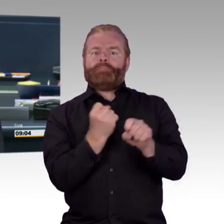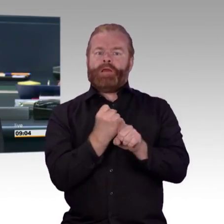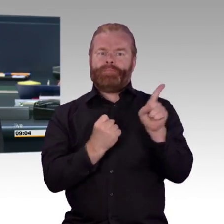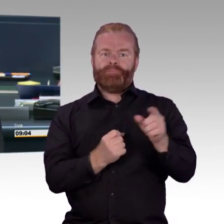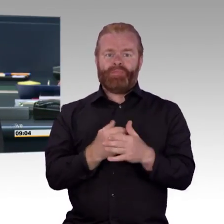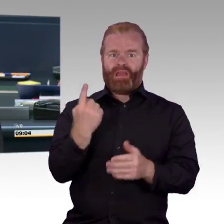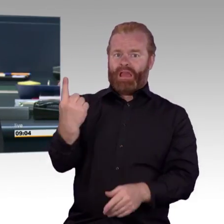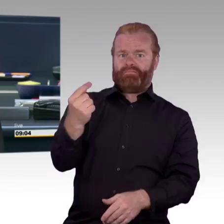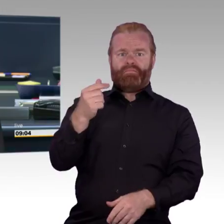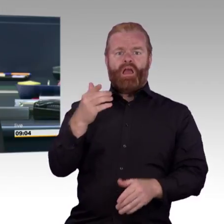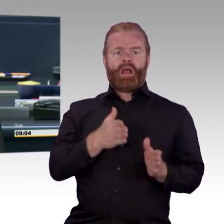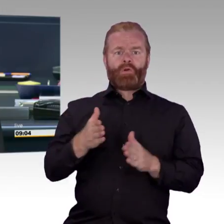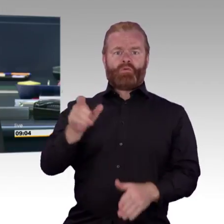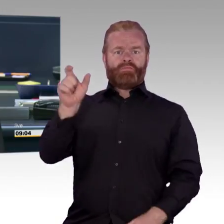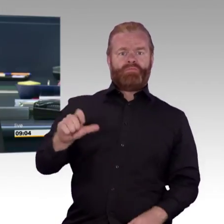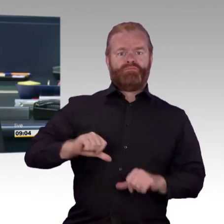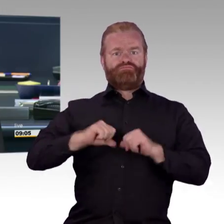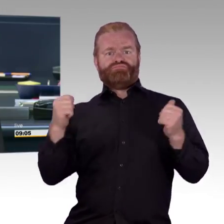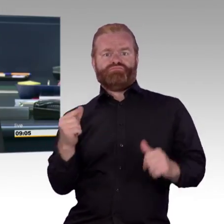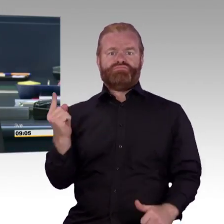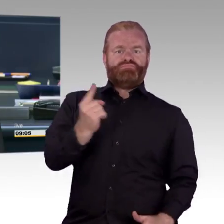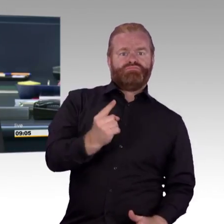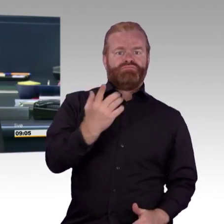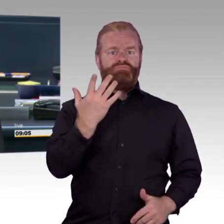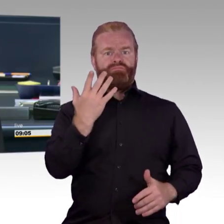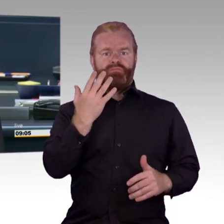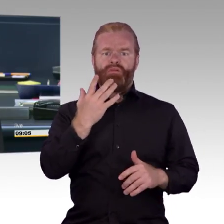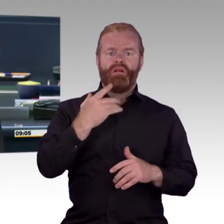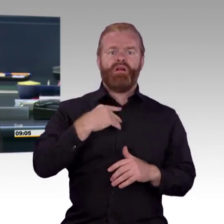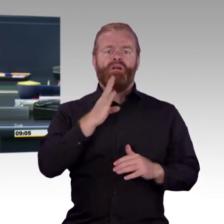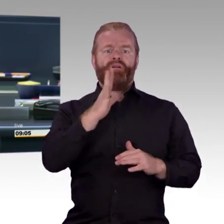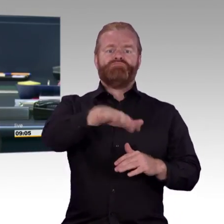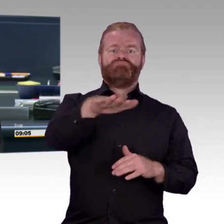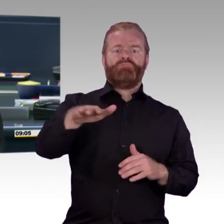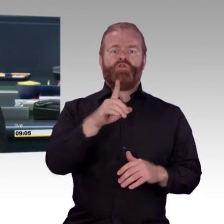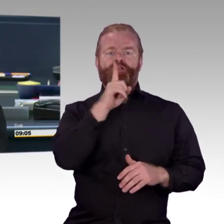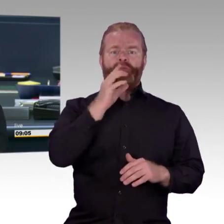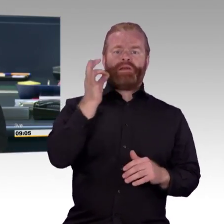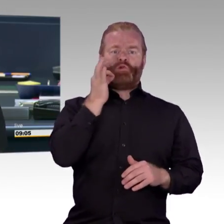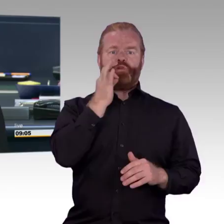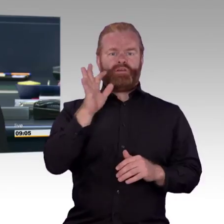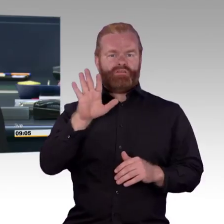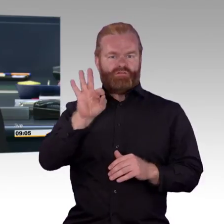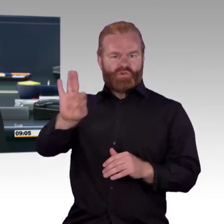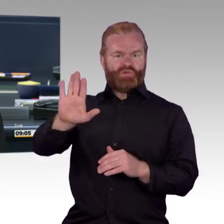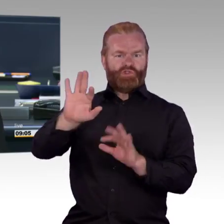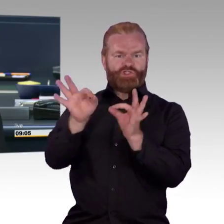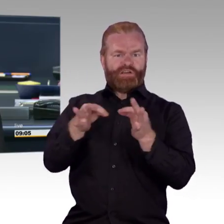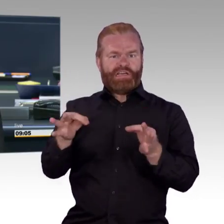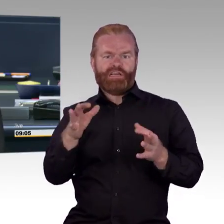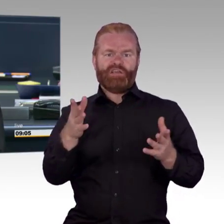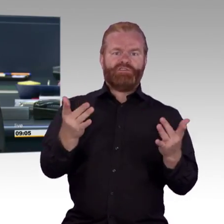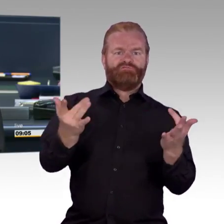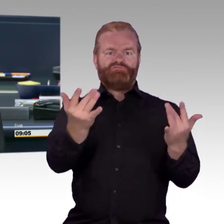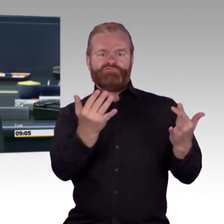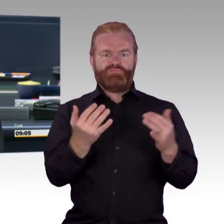Entsprechend hat die amtierende Präsidentin, die Kollegin Claudia Roth, am vergangenen Freitag den Abgeordneten wiederholt zur Sache